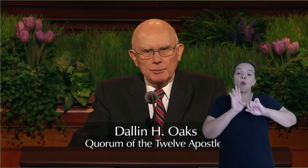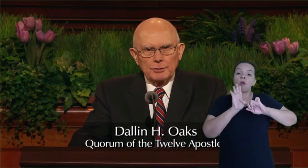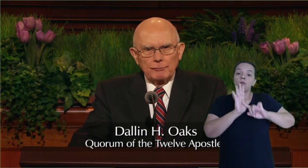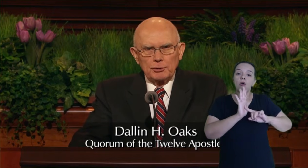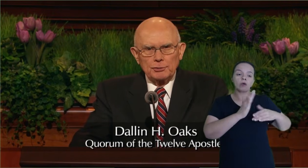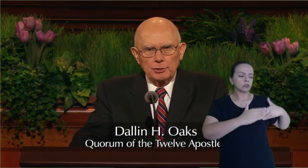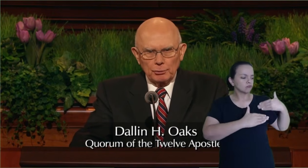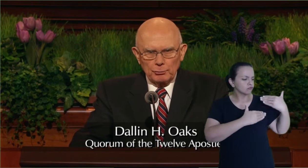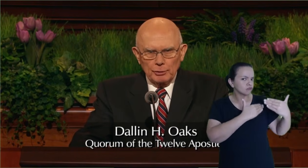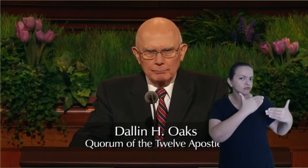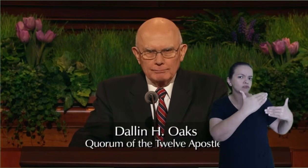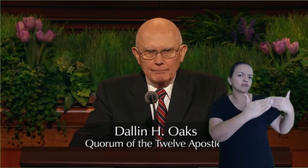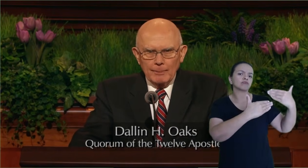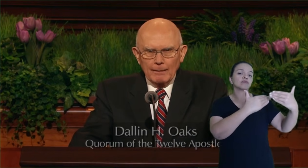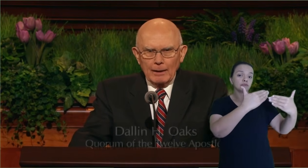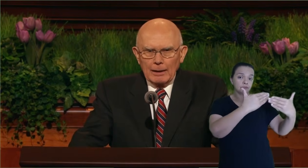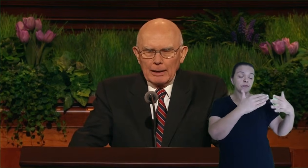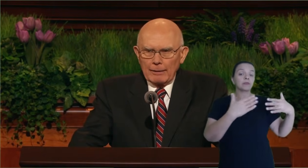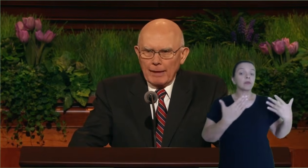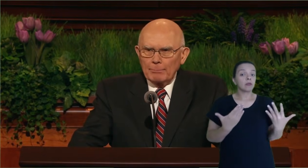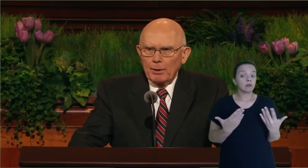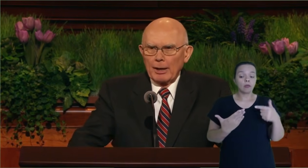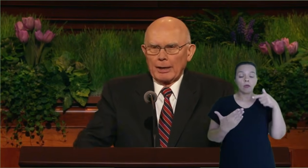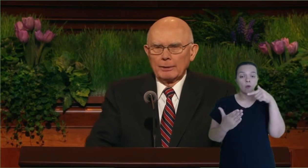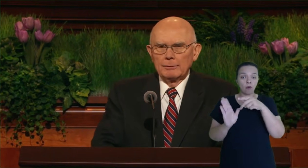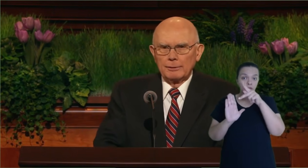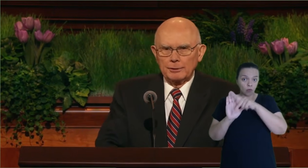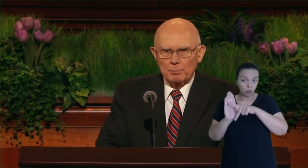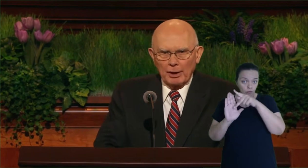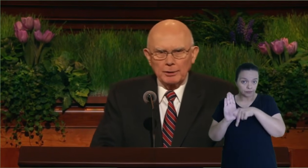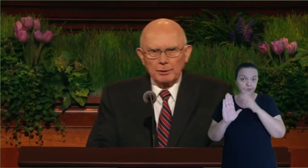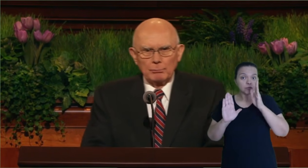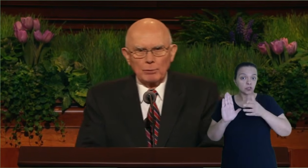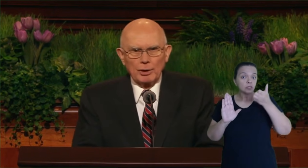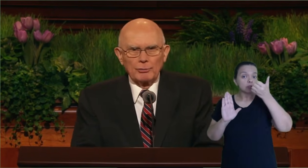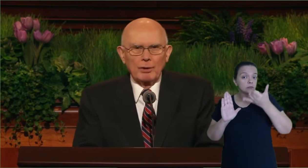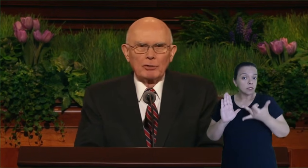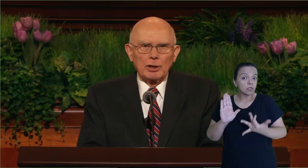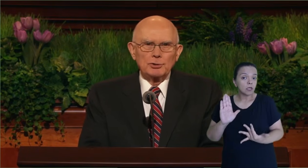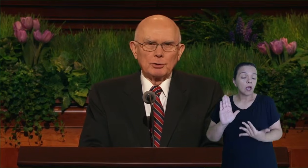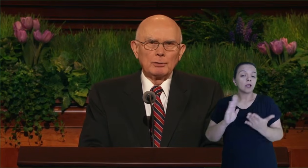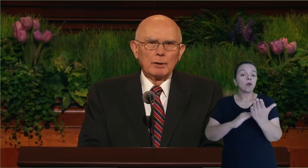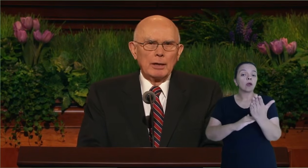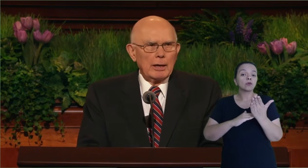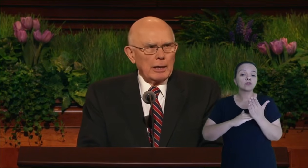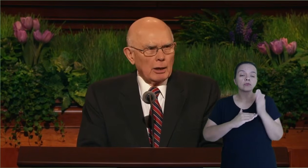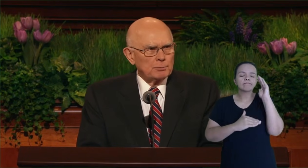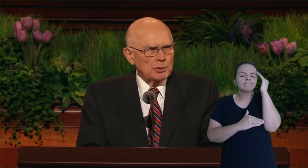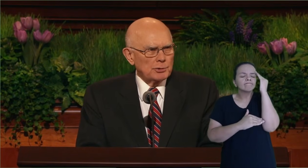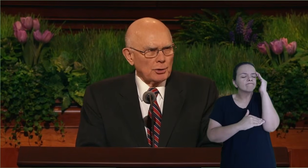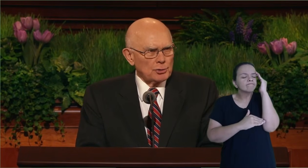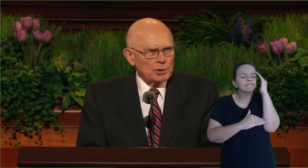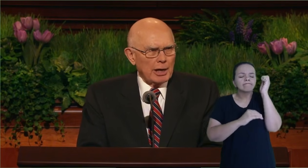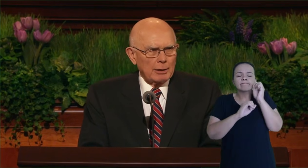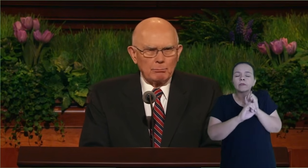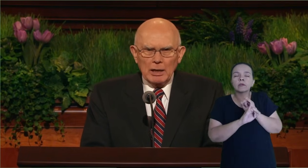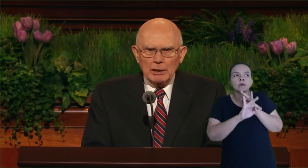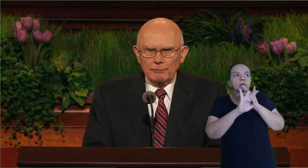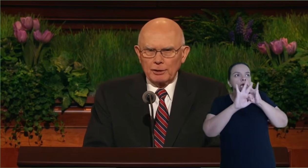Jesus Cristo e para o progresso eterno de seus filhos. Esse plano, explicado em revelações modernas,